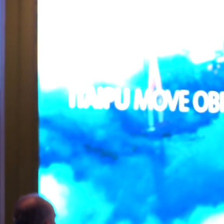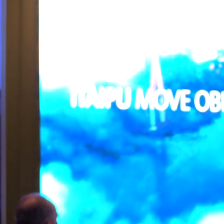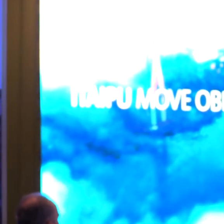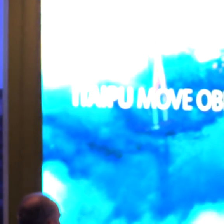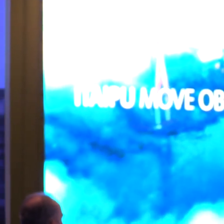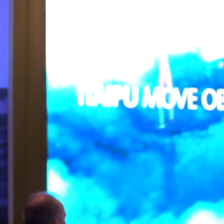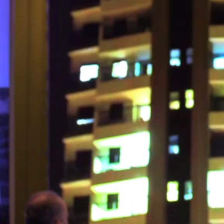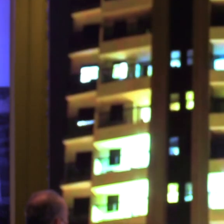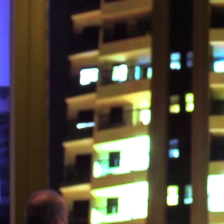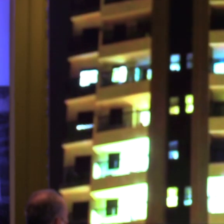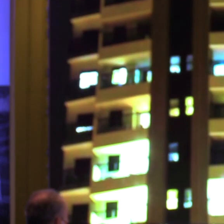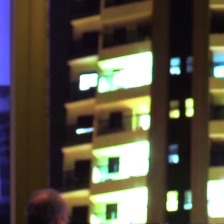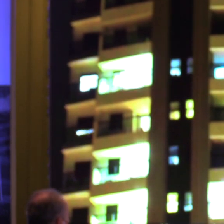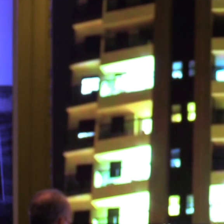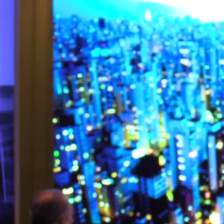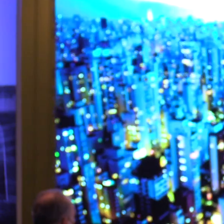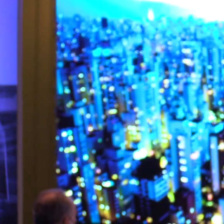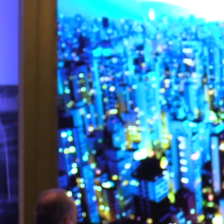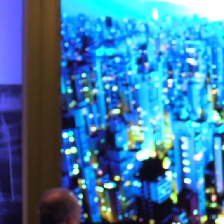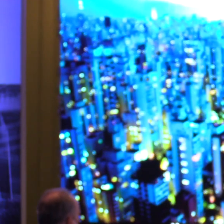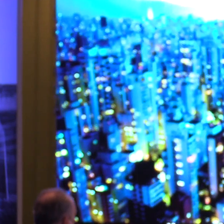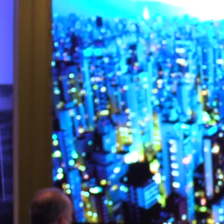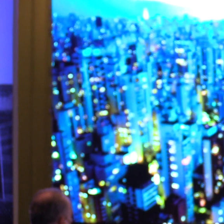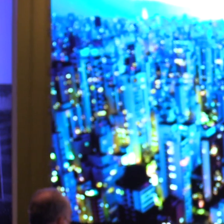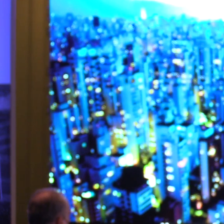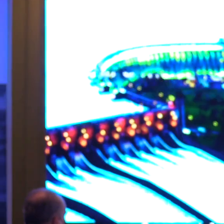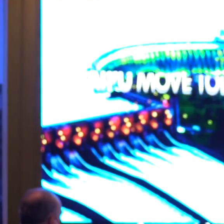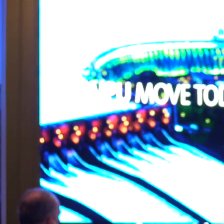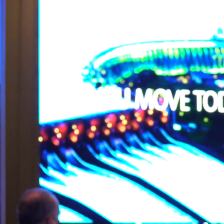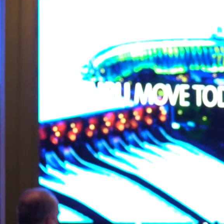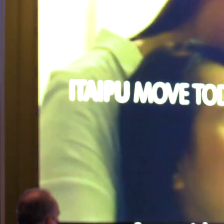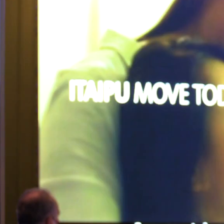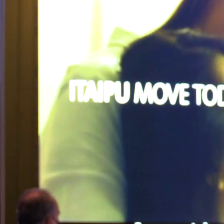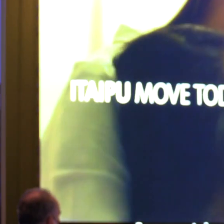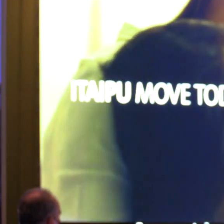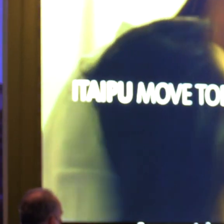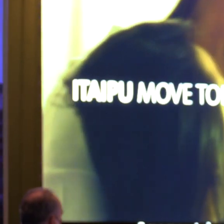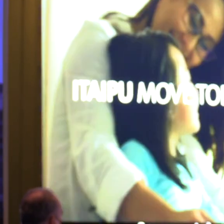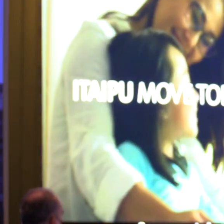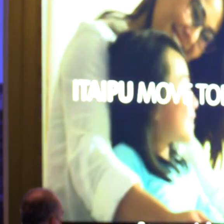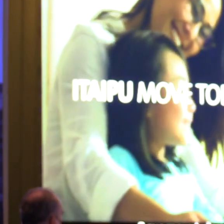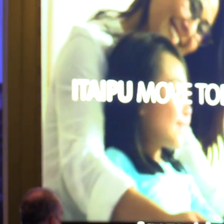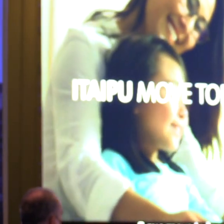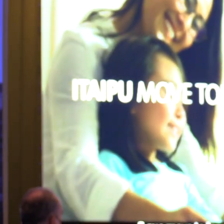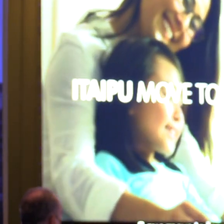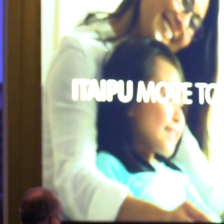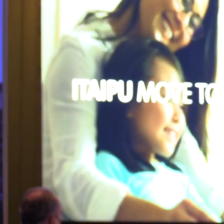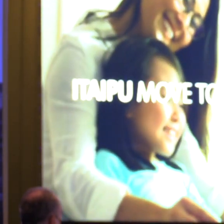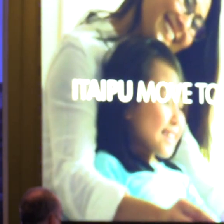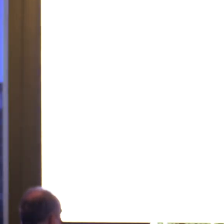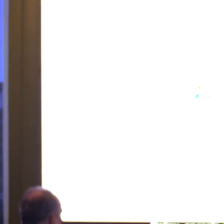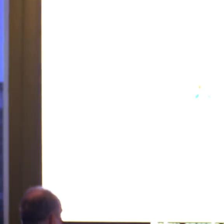para o progresso. Uma energia que é capaz de mover o mundo. E que move todos nós a um futuro cada vez